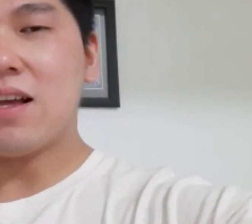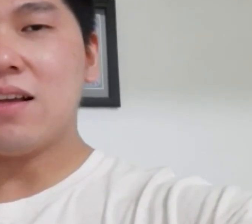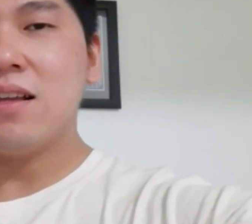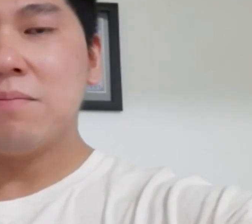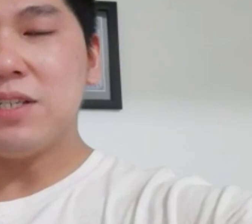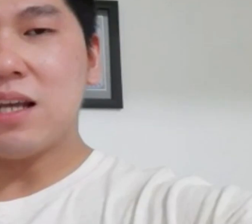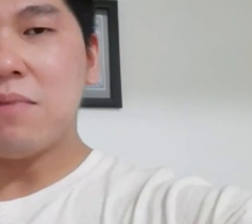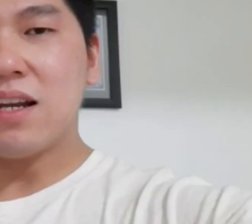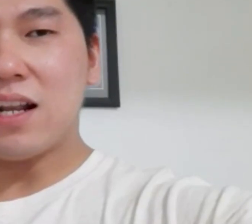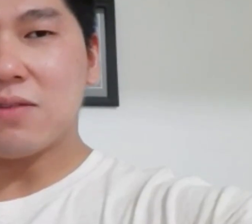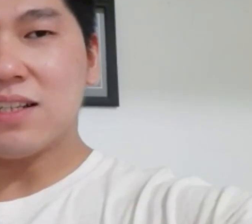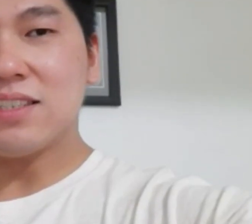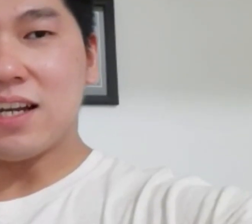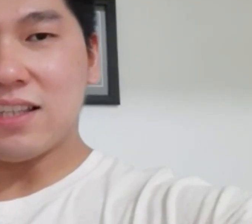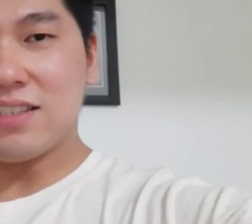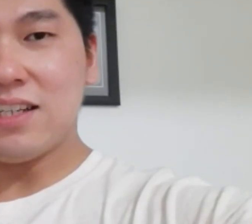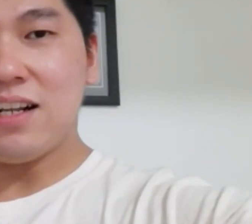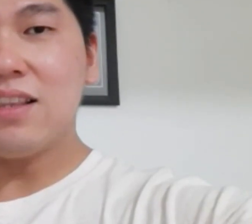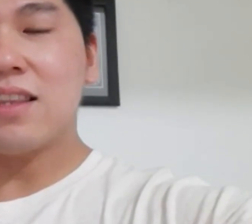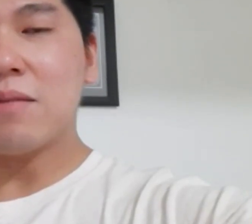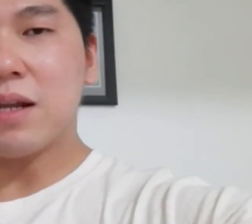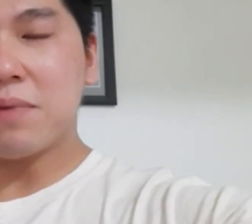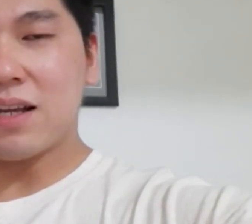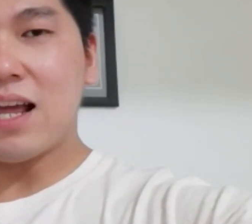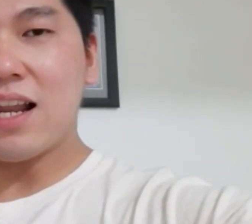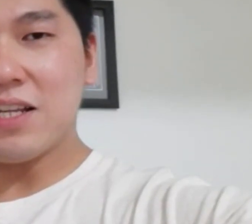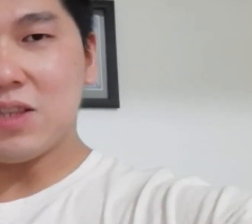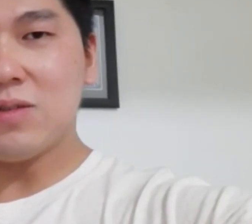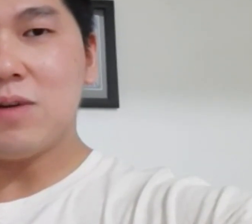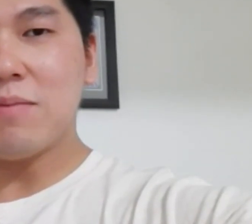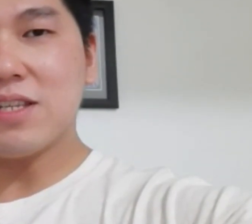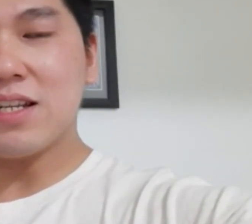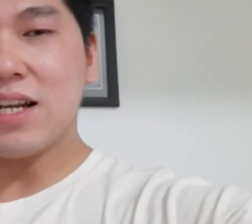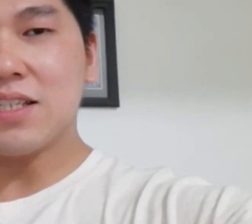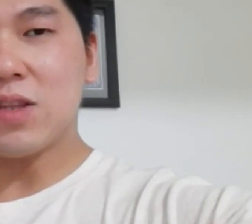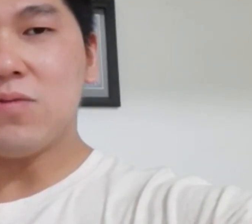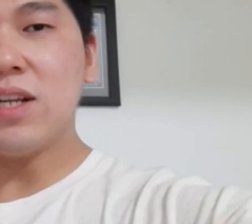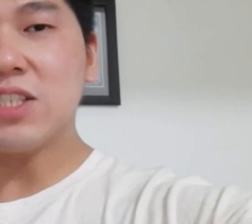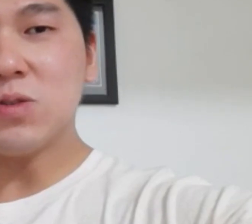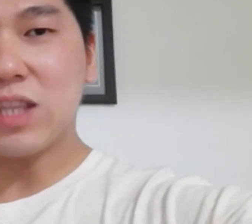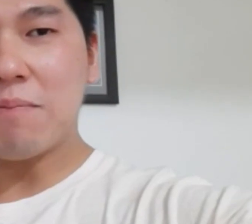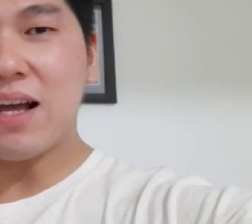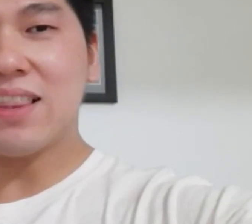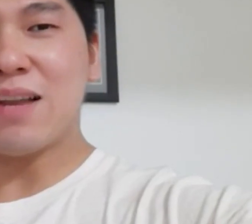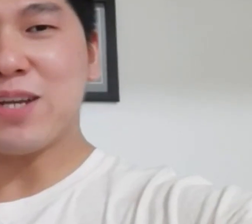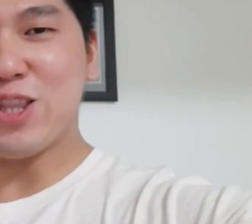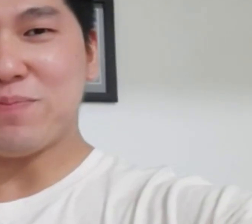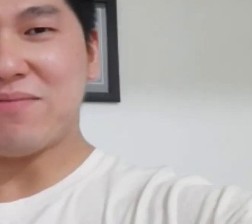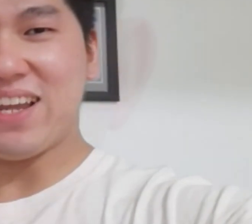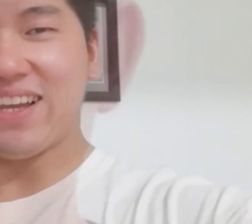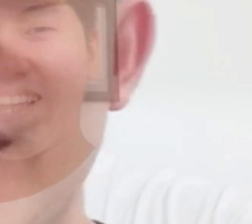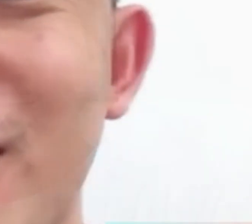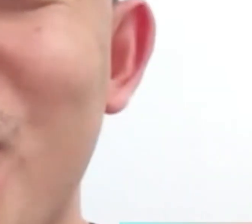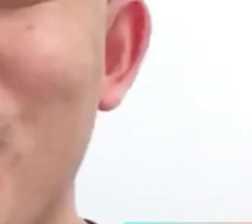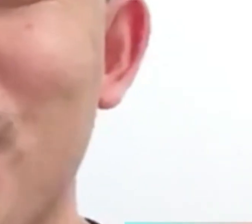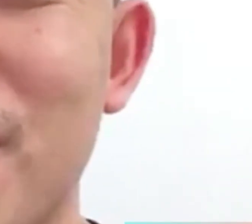mereka bisa mengenal Tuhan sejak kecil, dan biar perkenalan itu boleh menjadi salah satu fondasi utama dalam kehidupan